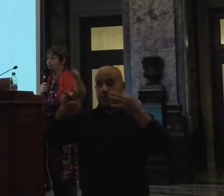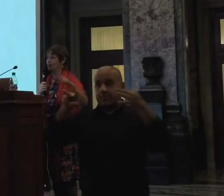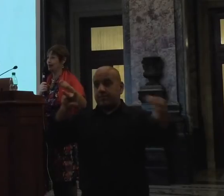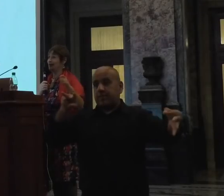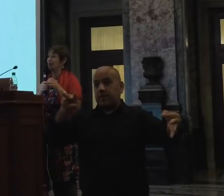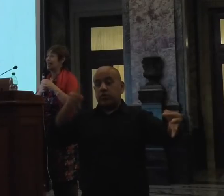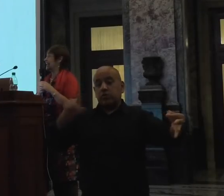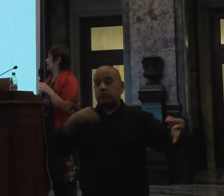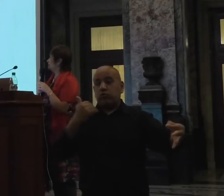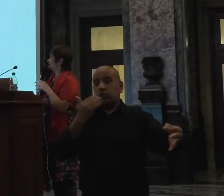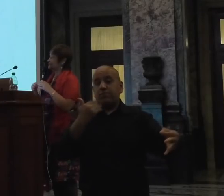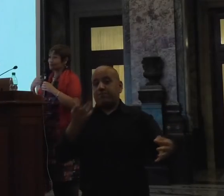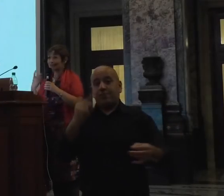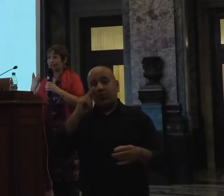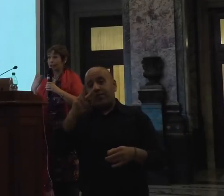viendo a él.